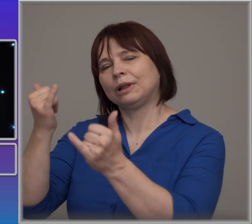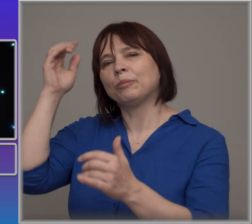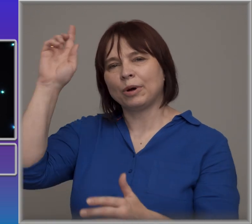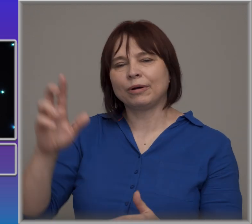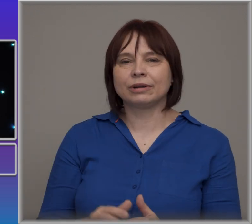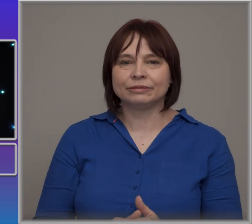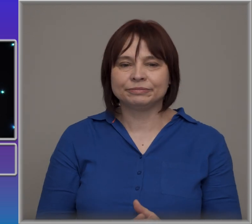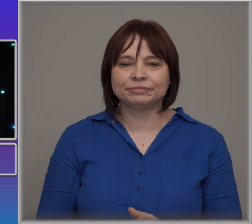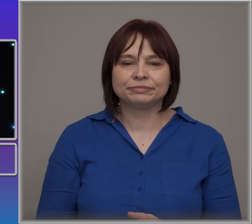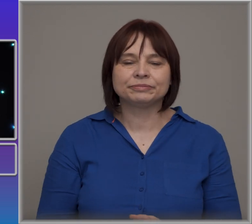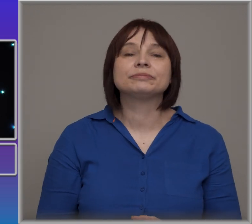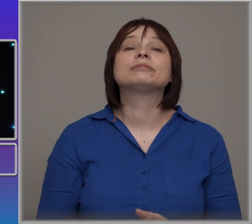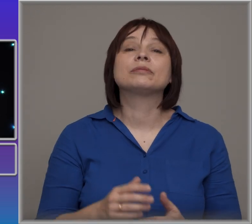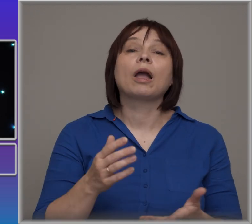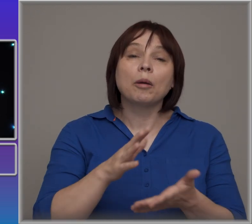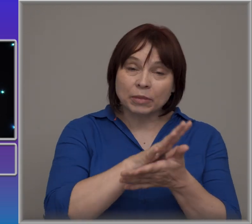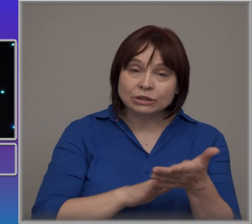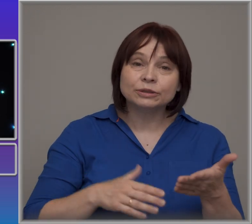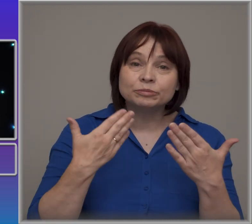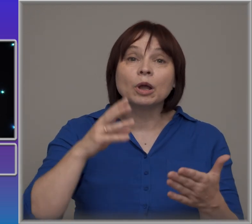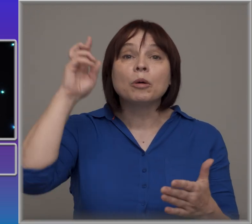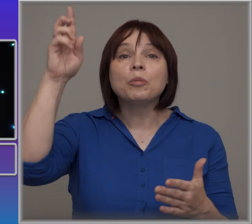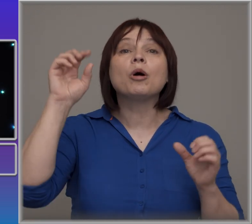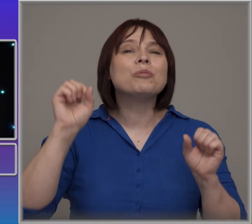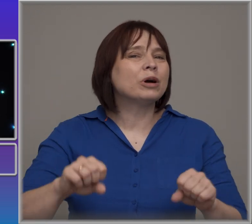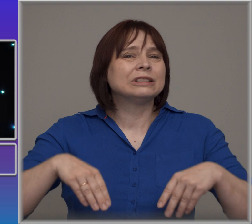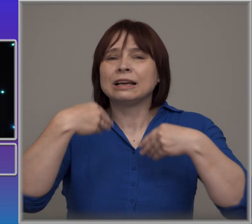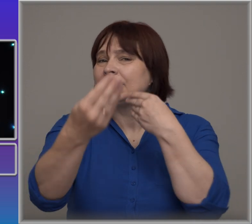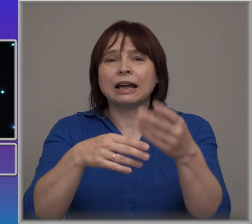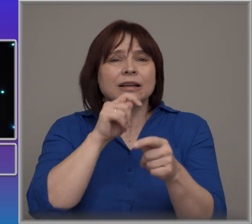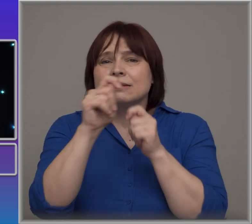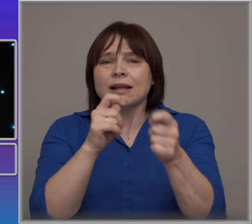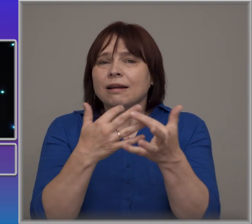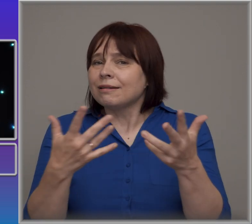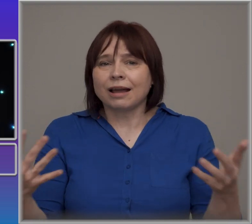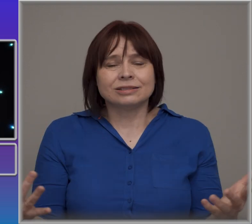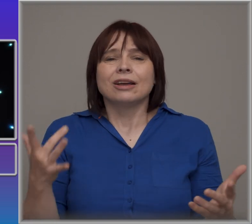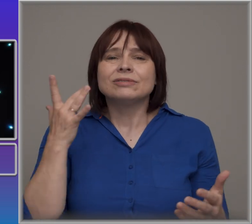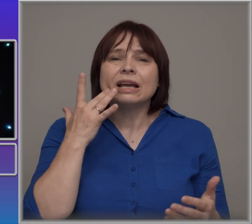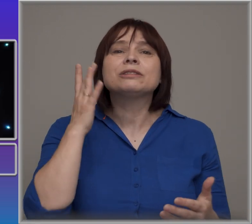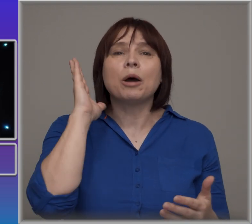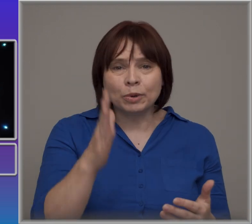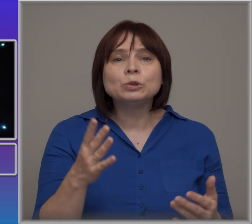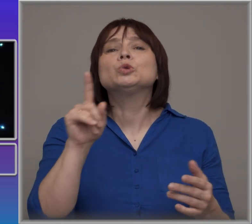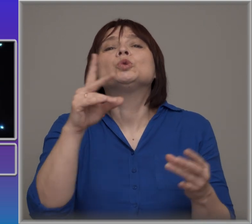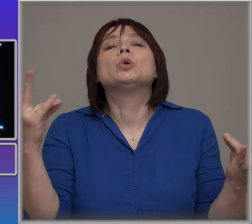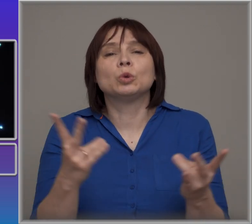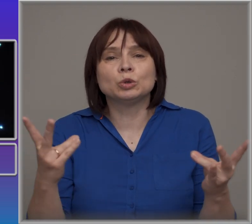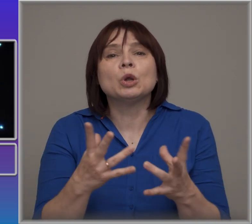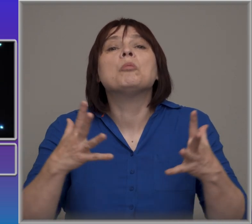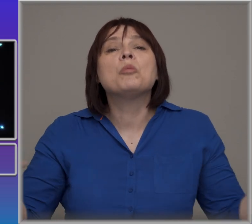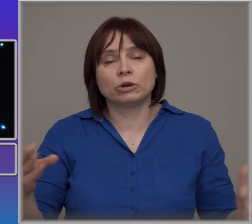Я верю, что церковь сможет существовать сама по себе, потому что упование церкви – это Бог. Но наша с